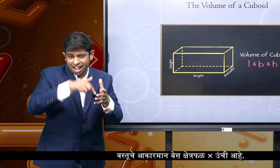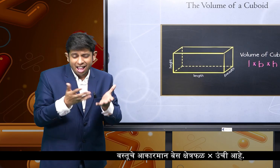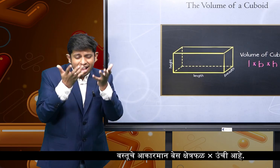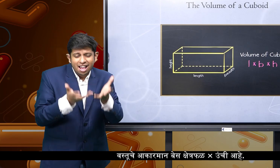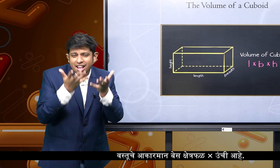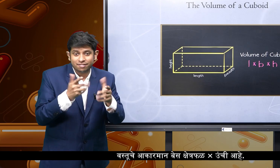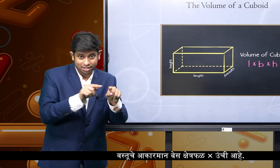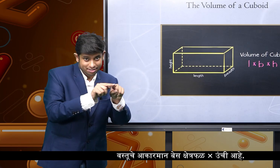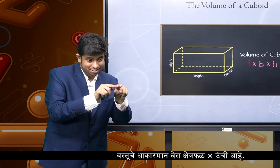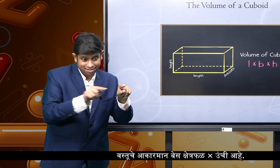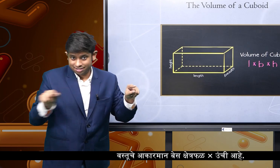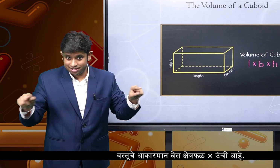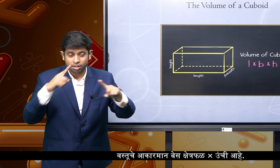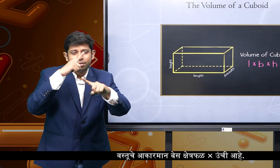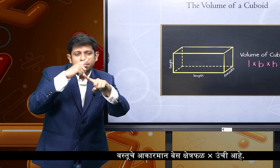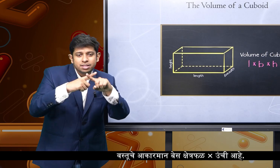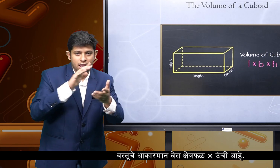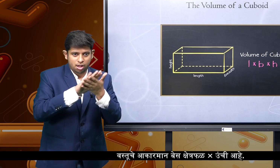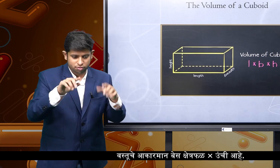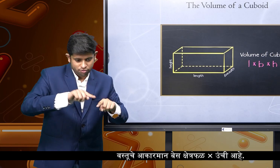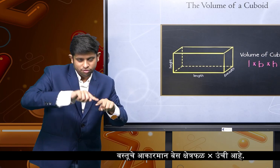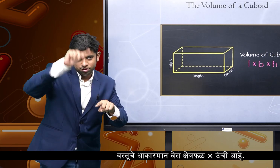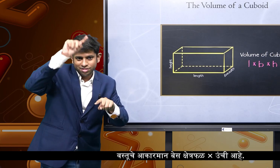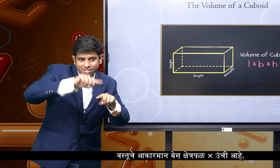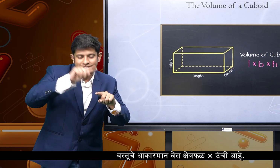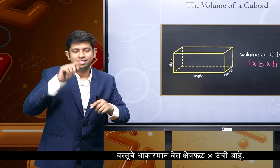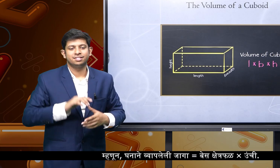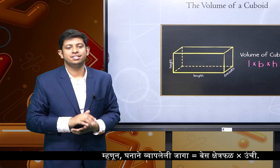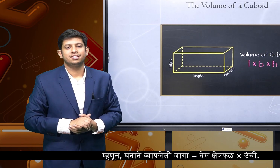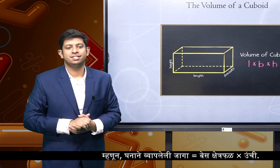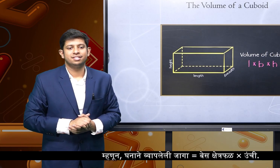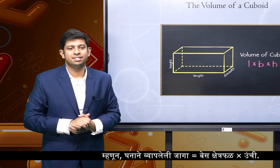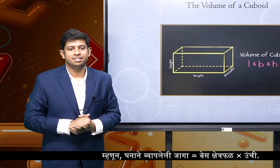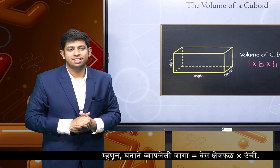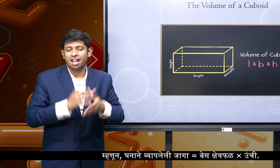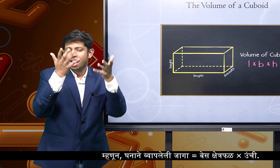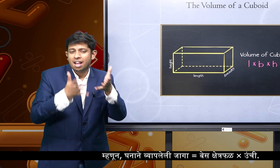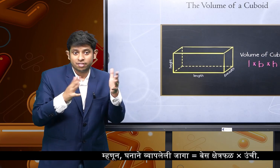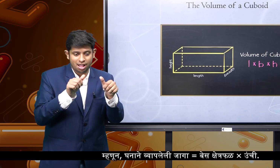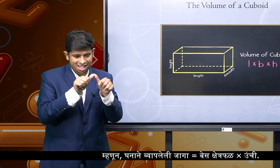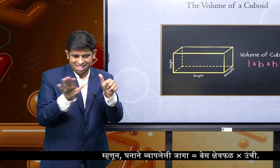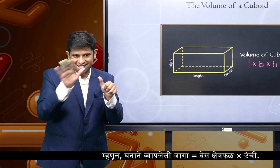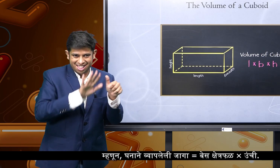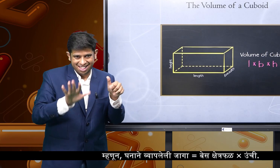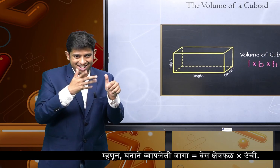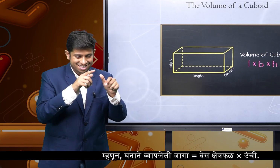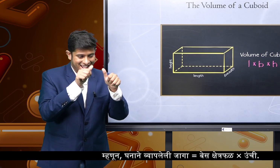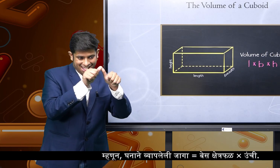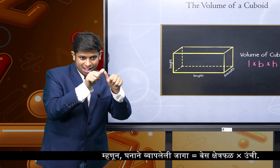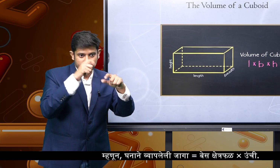वस्तूचे आकारमान बेस क्षेत्रफळ गुणिले उंची आहे, म्हणून घनाने व्यापलेली जागा बरोबर बेस